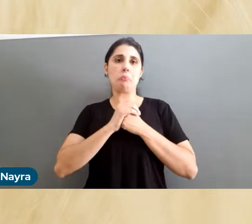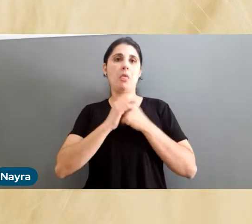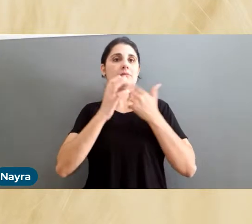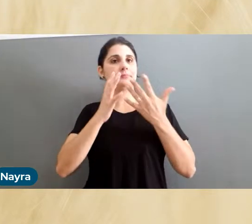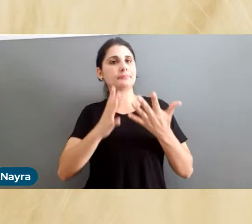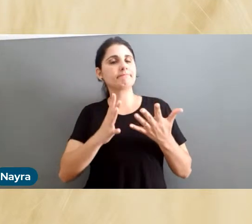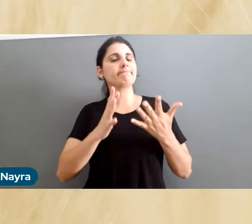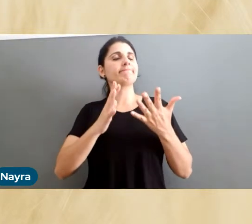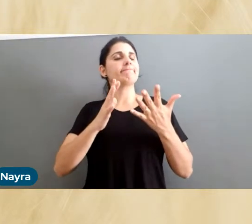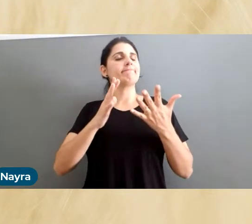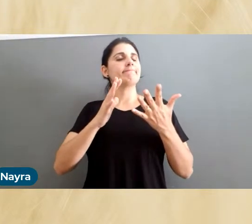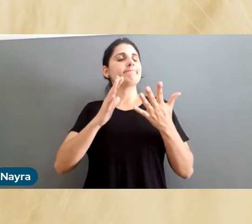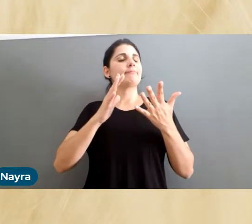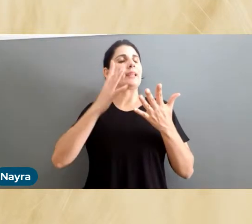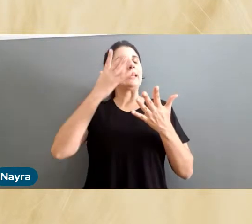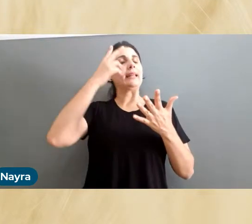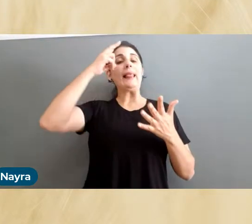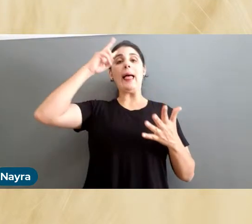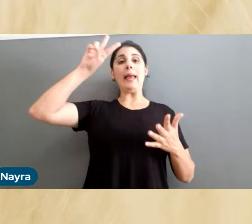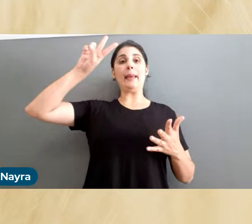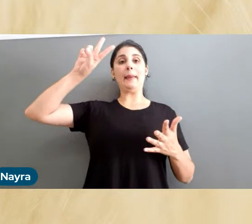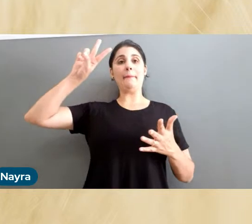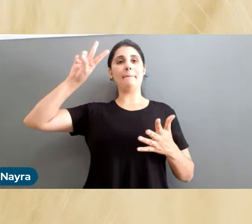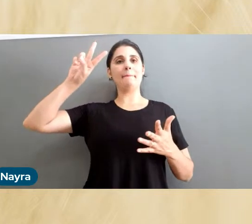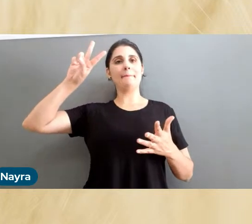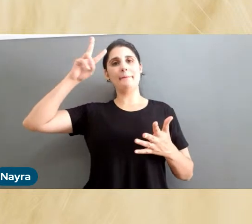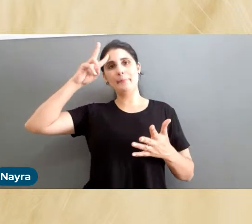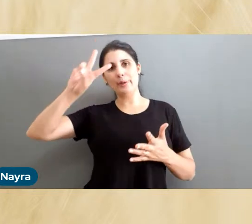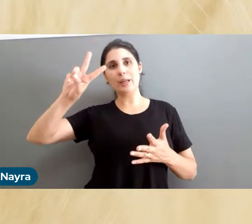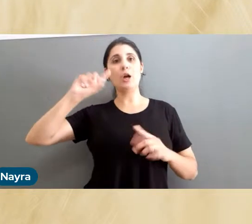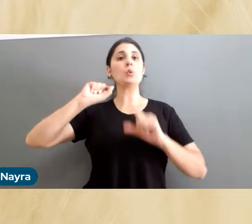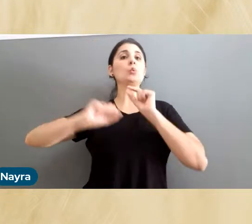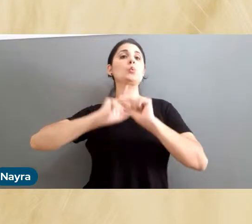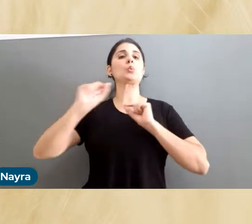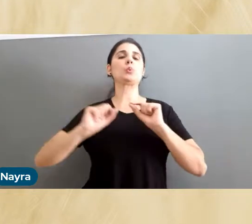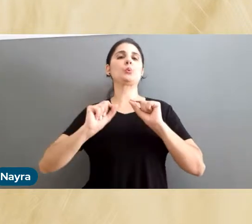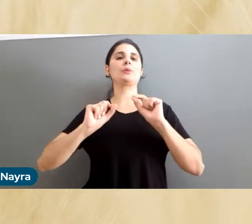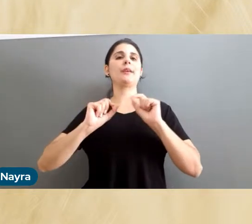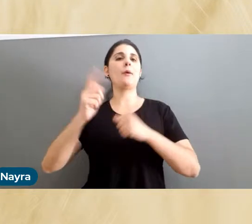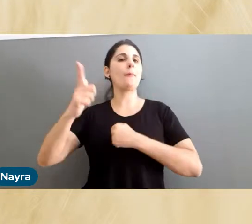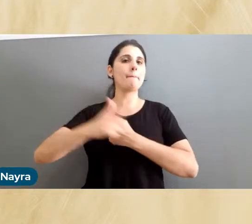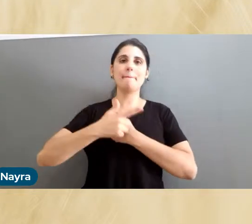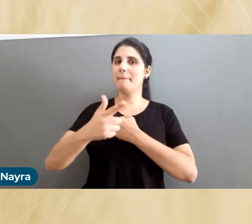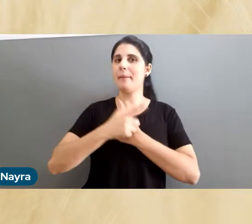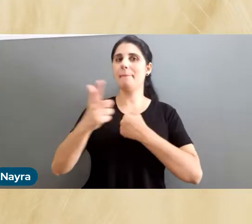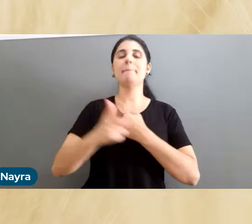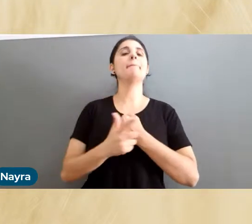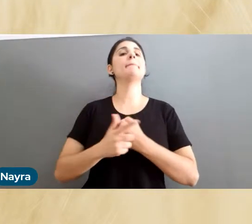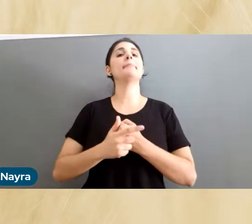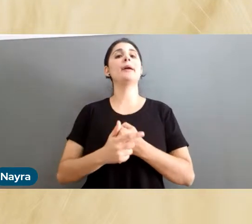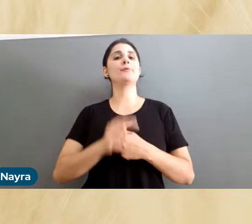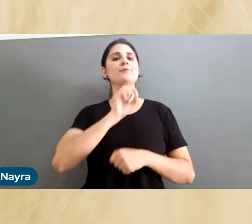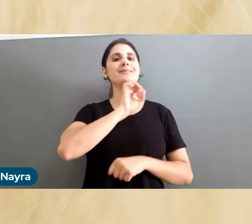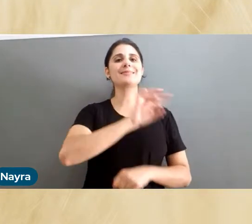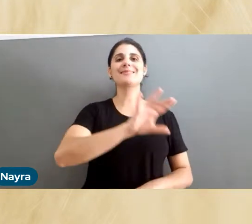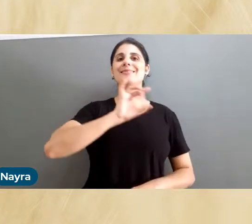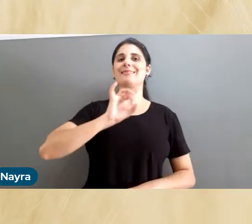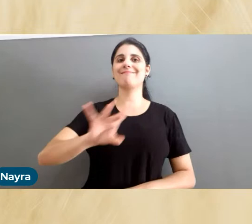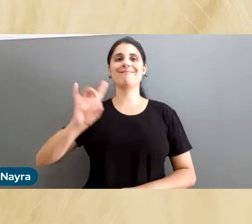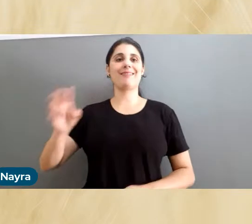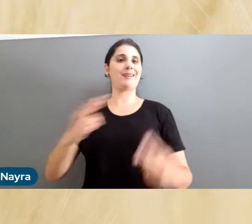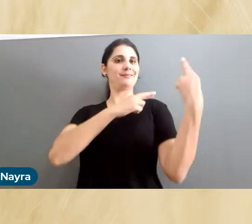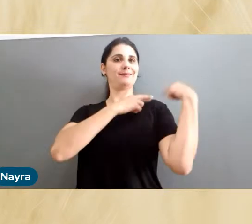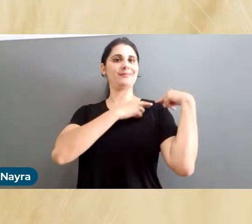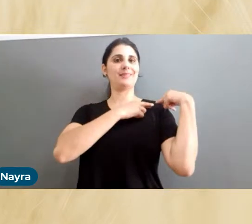que nós não nos esqueçamos daquilo que corresponde ao papel individual de cada um. Porque se o